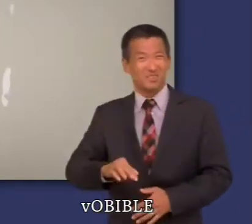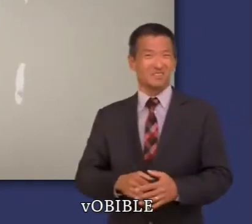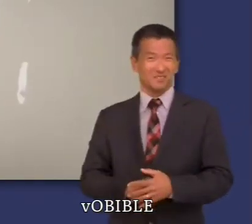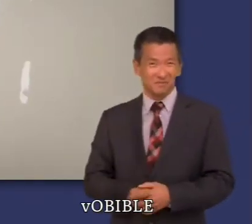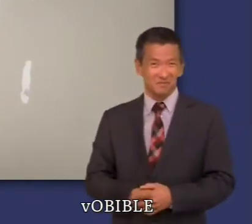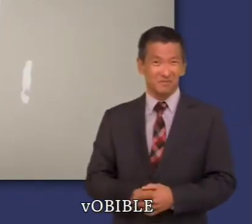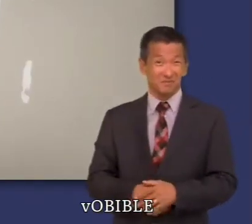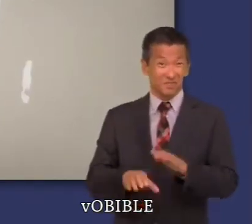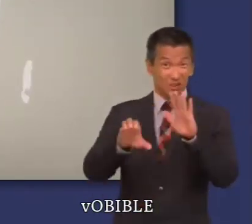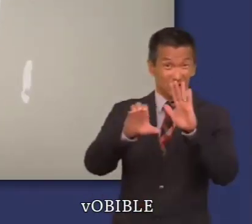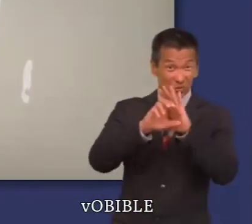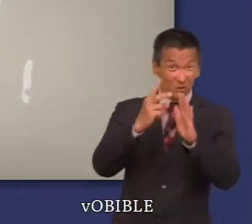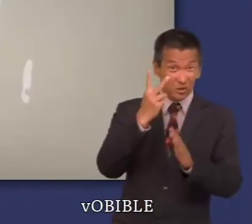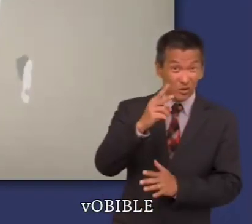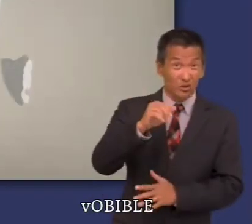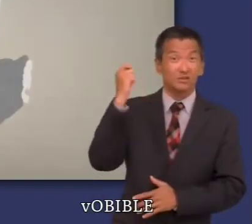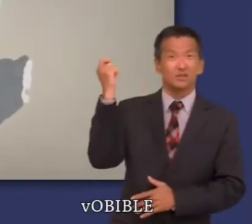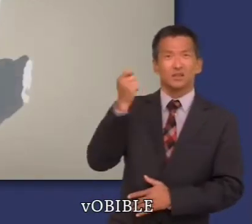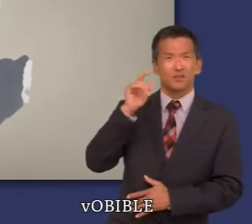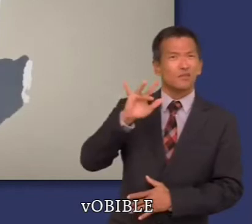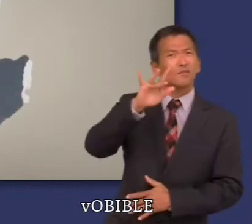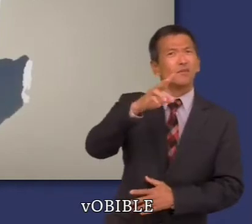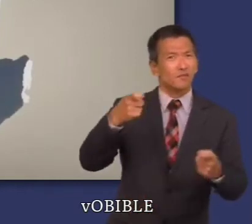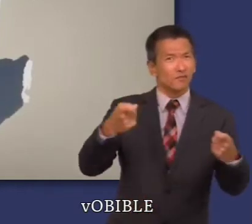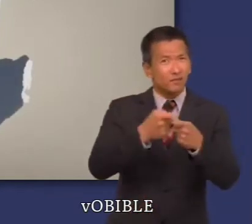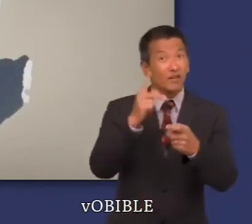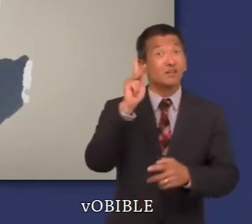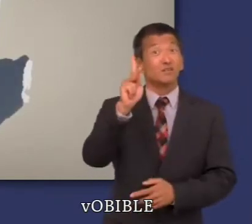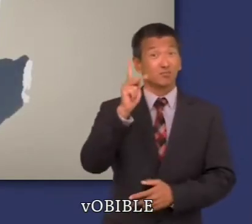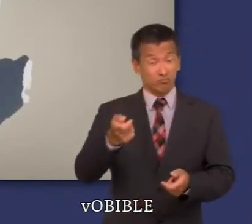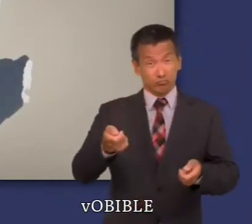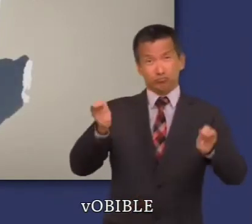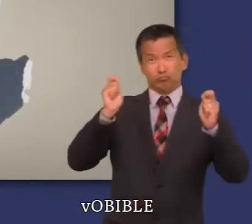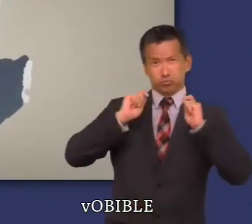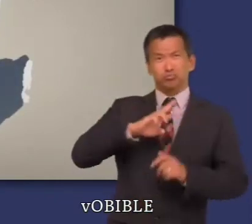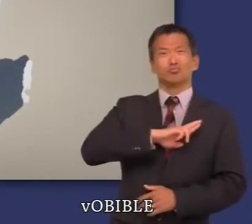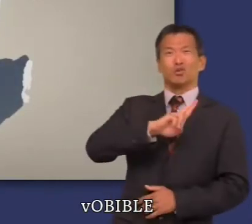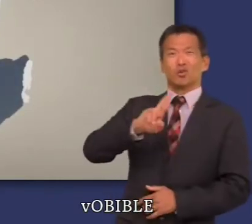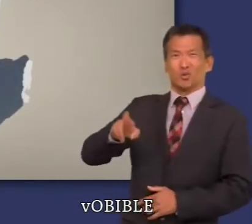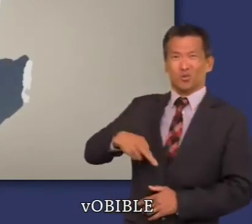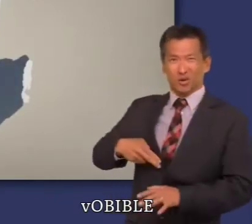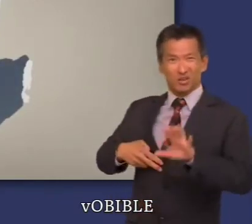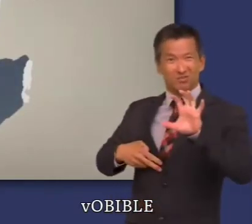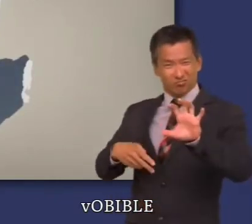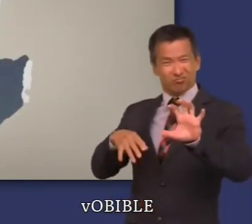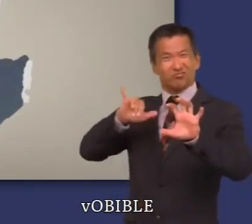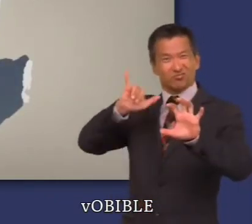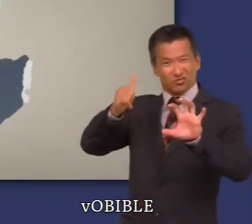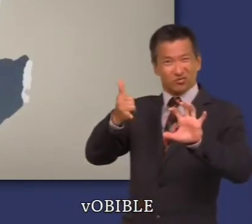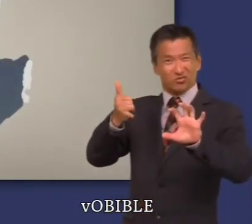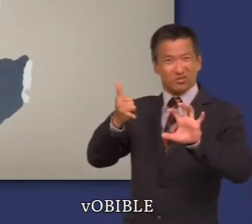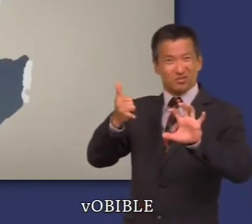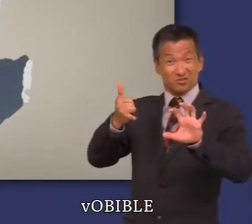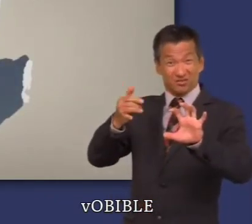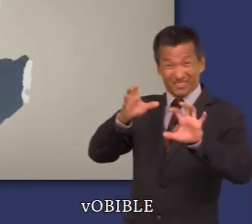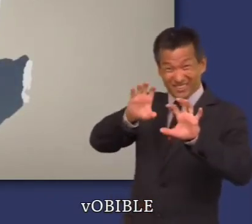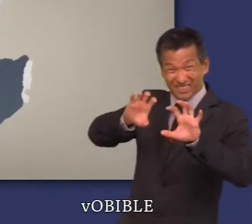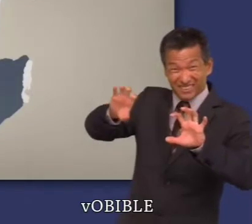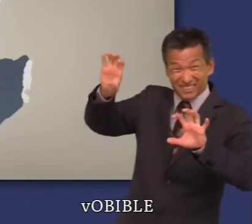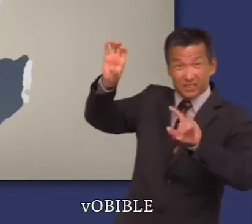Dans le chapitre 1, David apprend une terrible nouvelle. Saül et son fils Jonathan sont morts au combat.